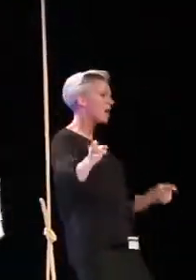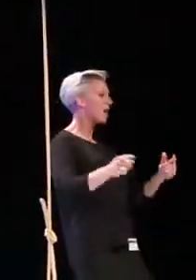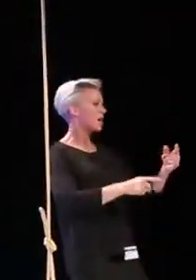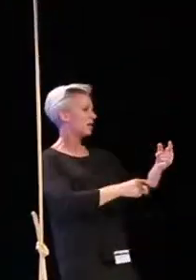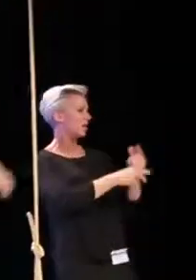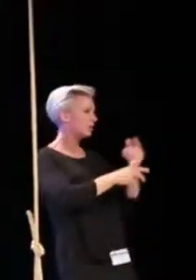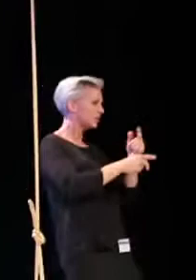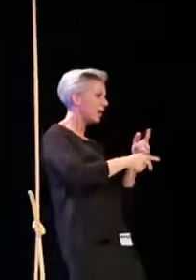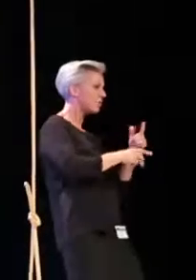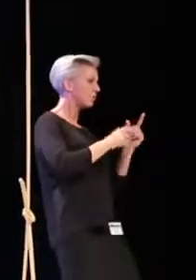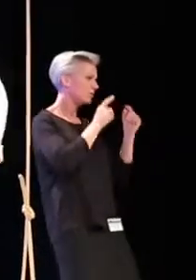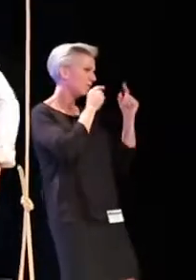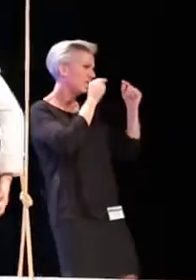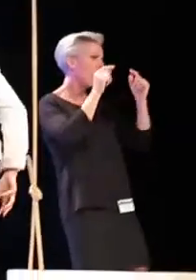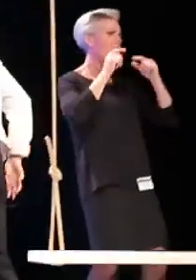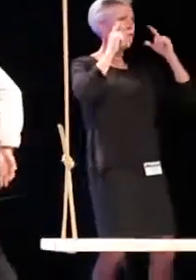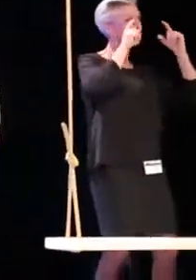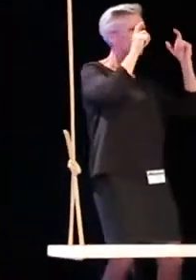back.